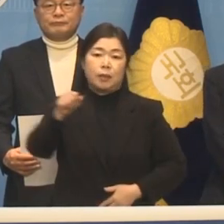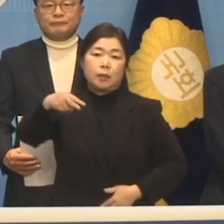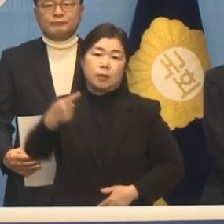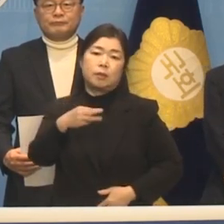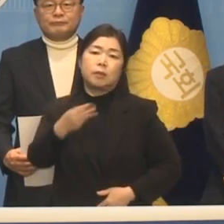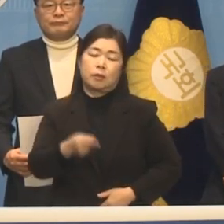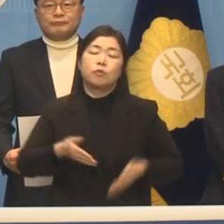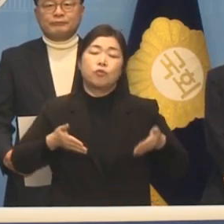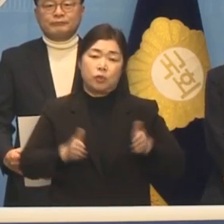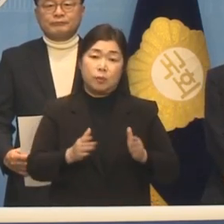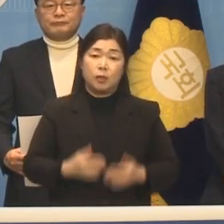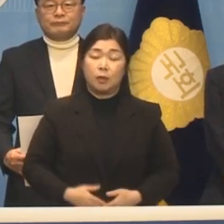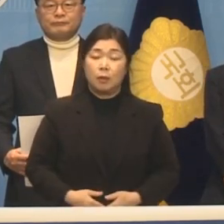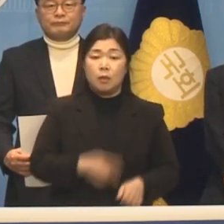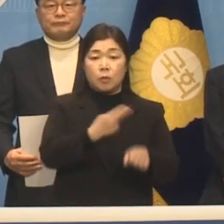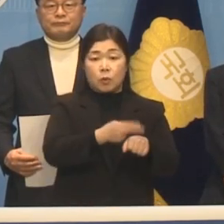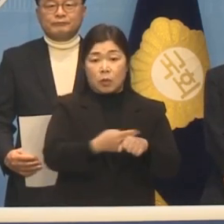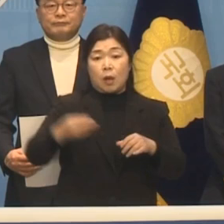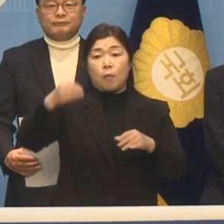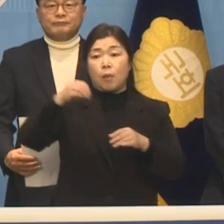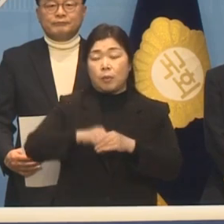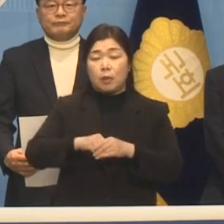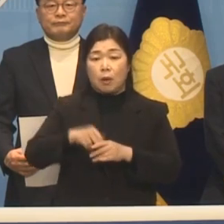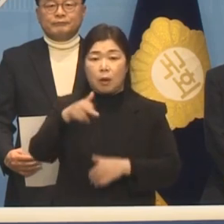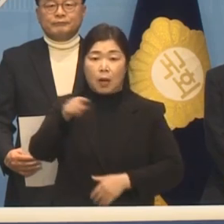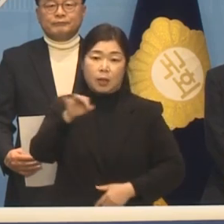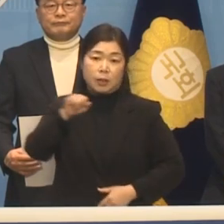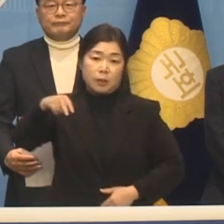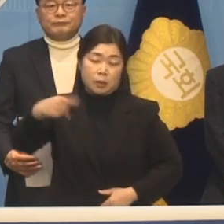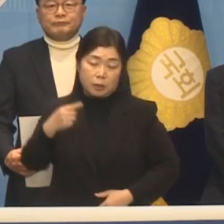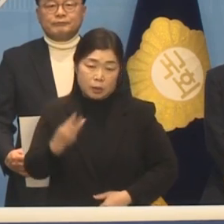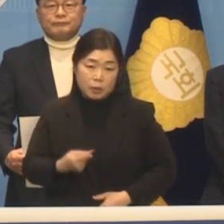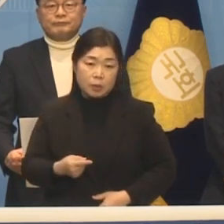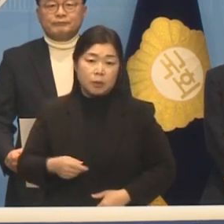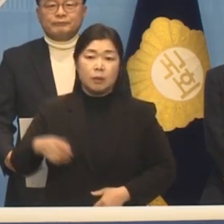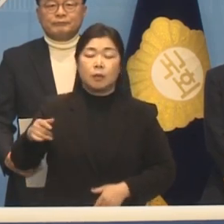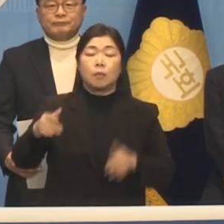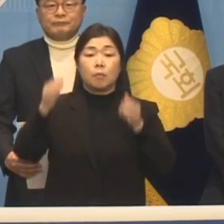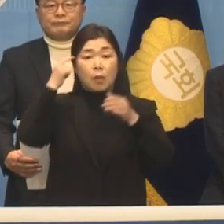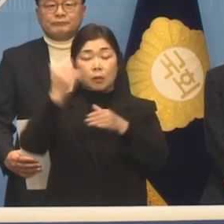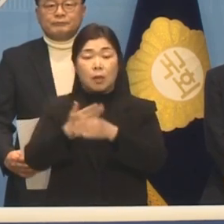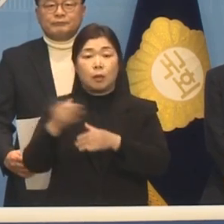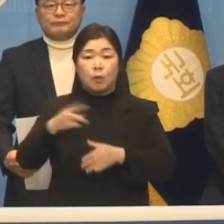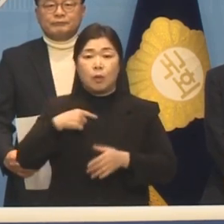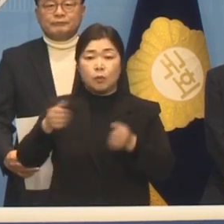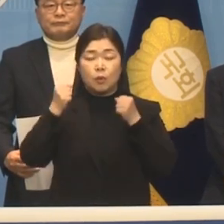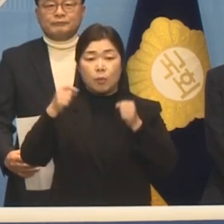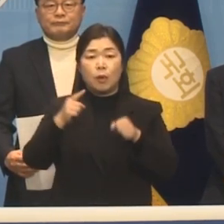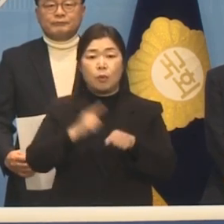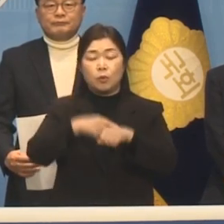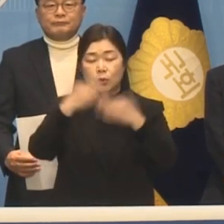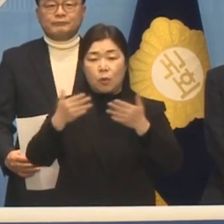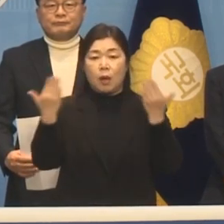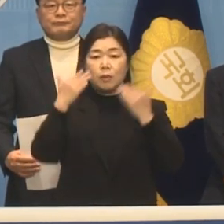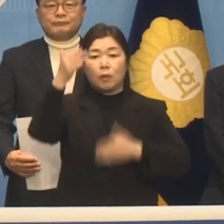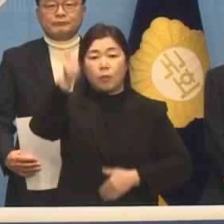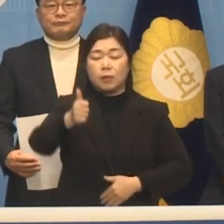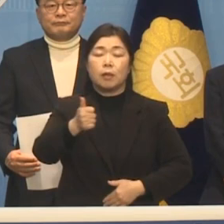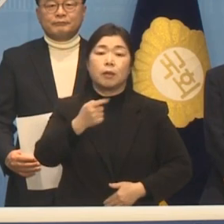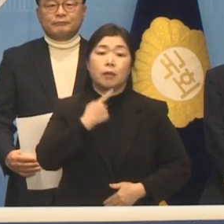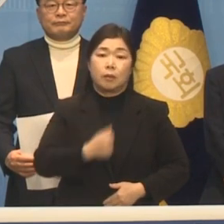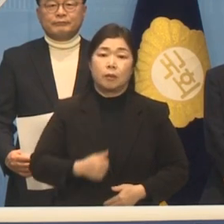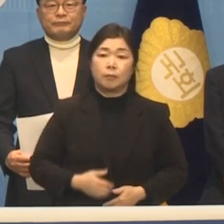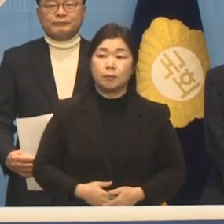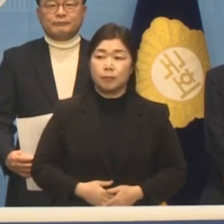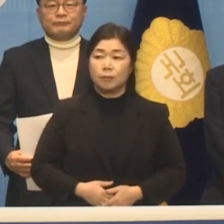구성원들이십니다. 여기 교수님들을 포함하여 카이스트를 졸업하신 박사님들, 저 같은 경우는 카이스트에서 전 총학생회장을 역임했던